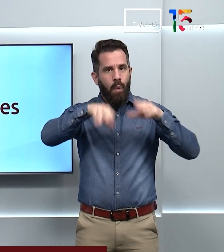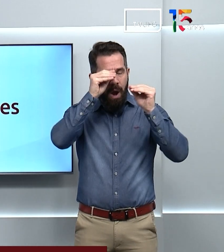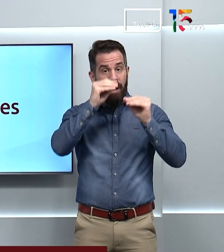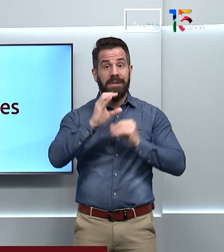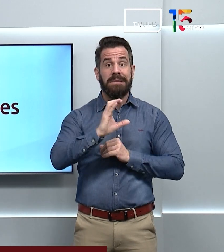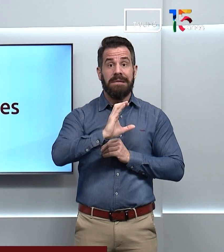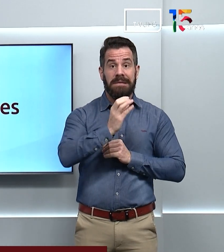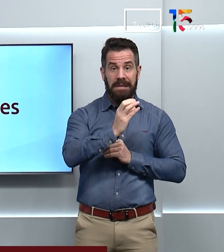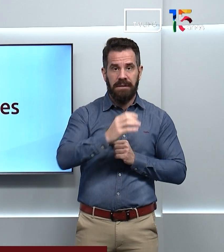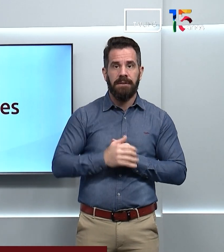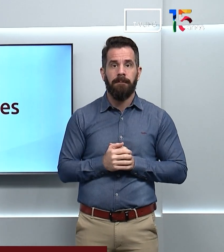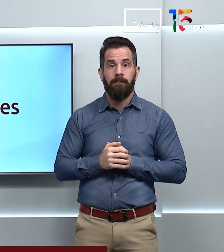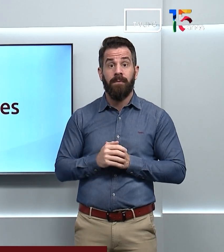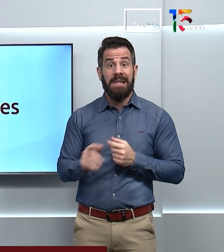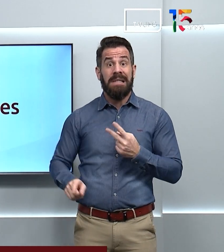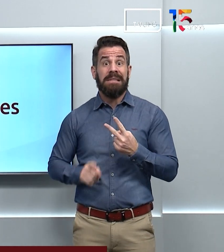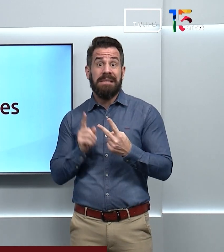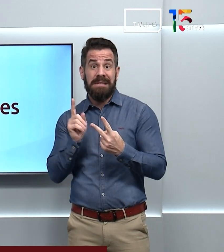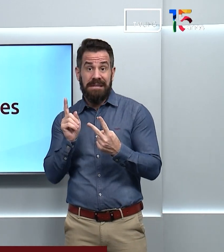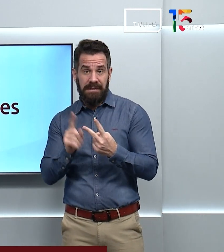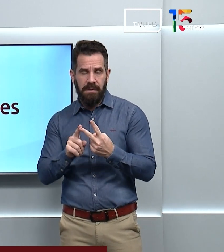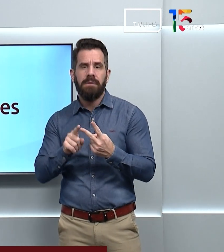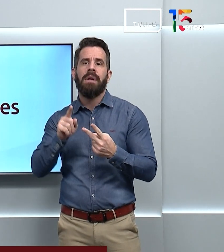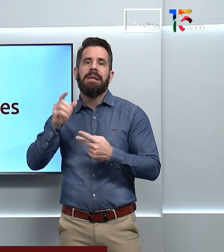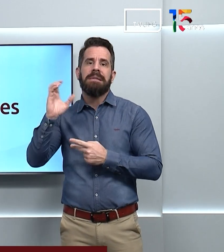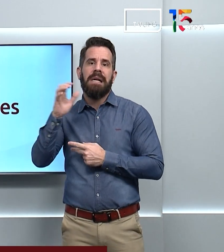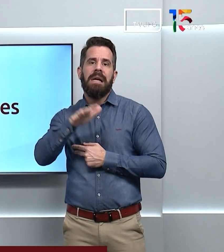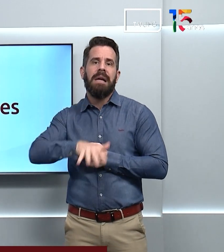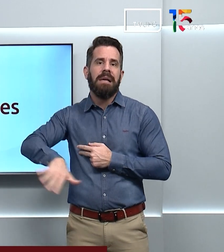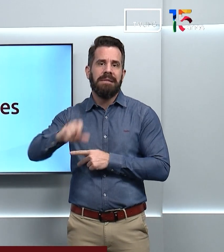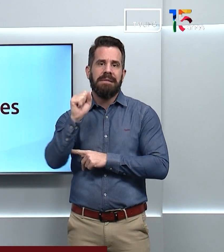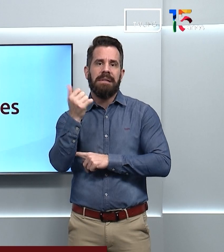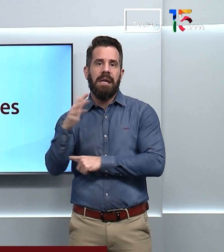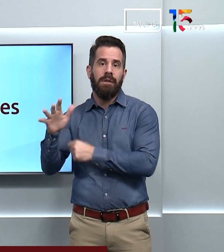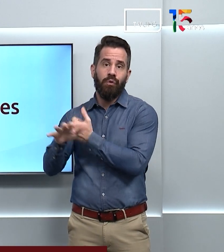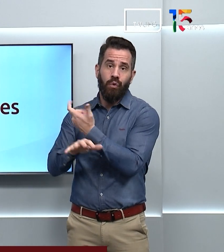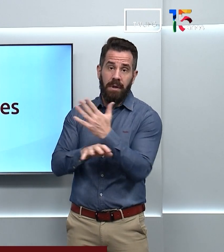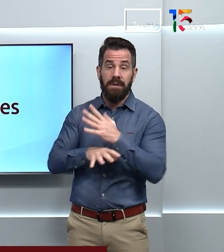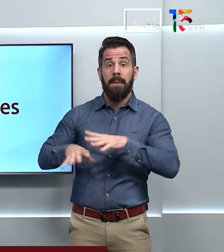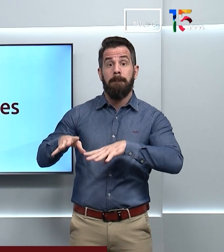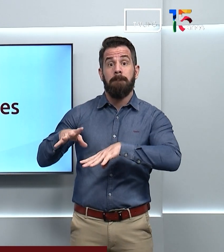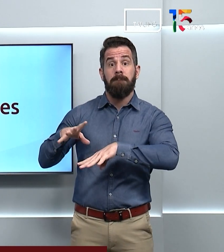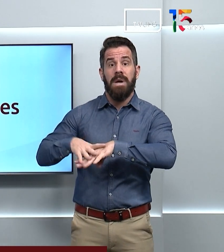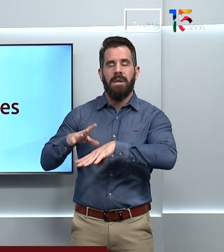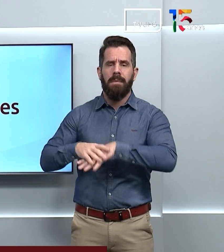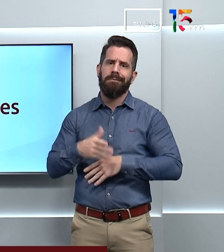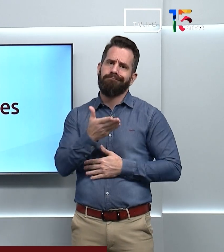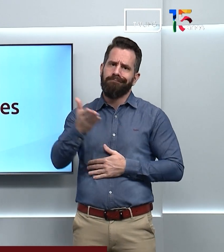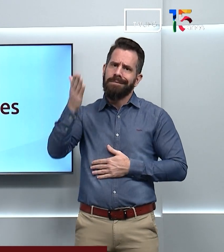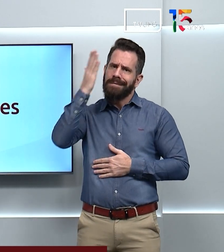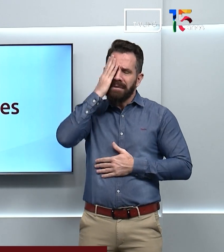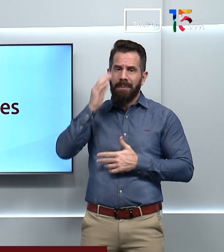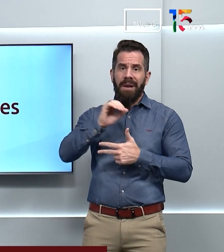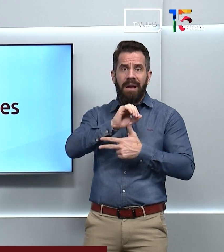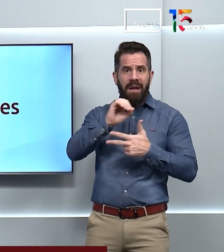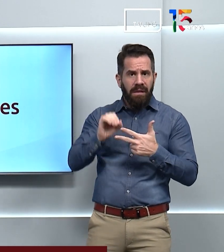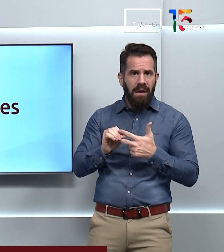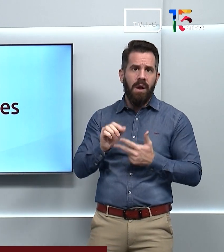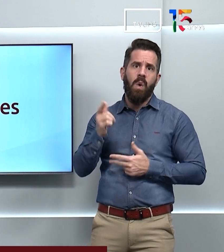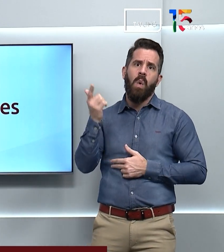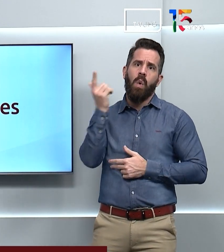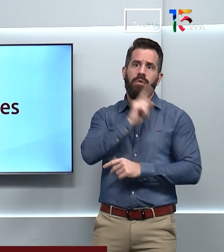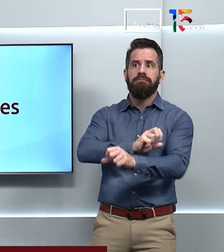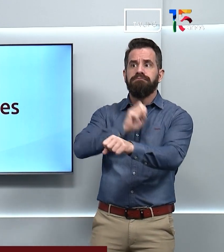No segundo dia, a prova aborda ciências da natureza e matemática. Bom, e o Enem é importante para acesso